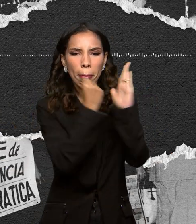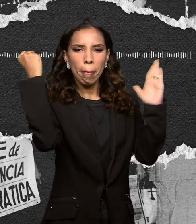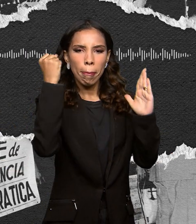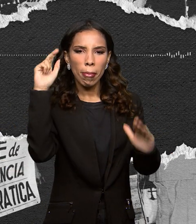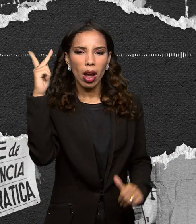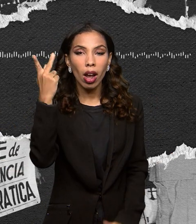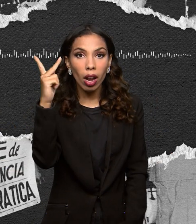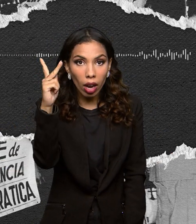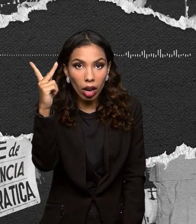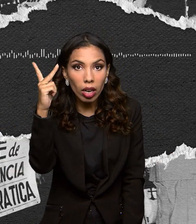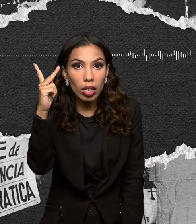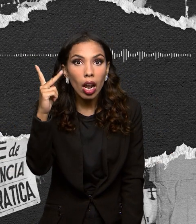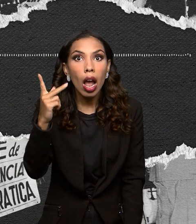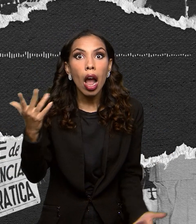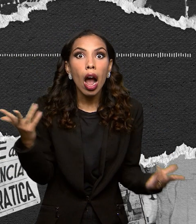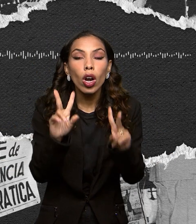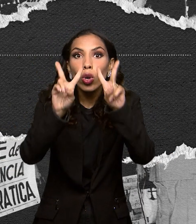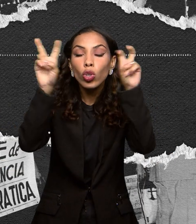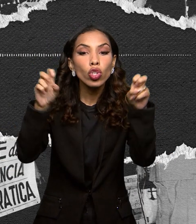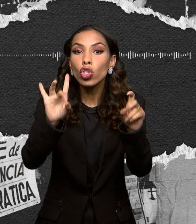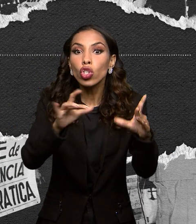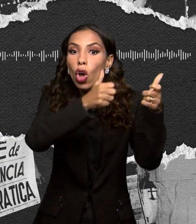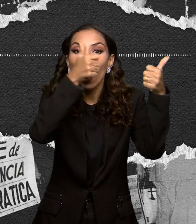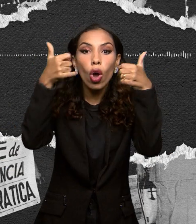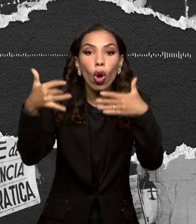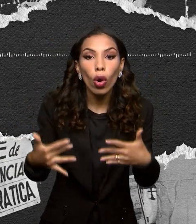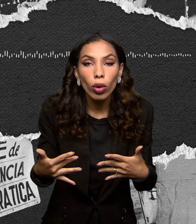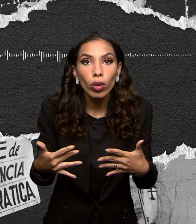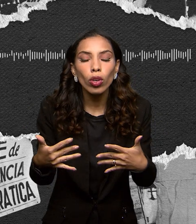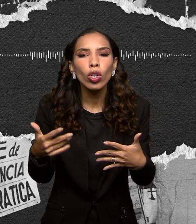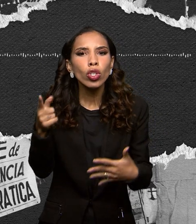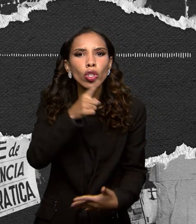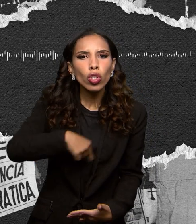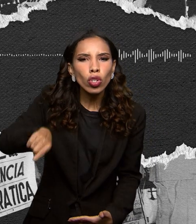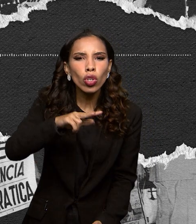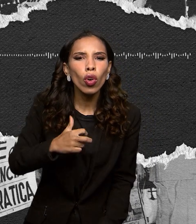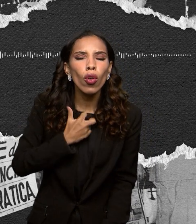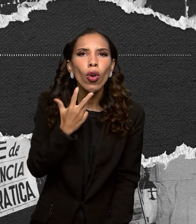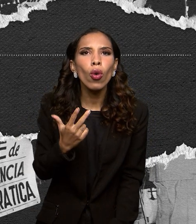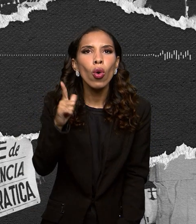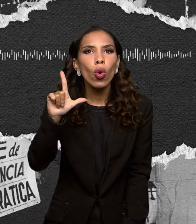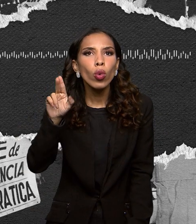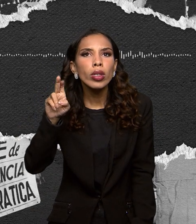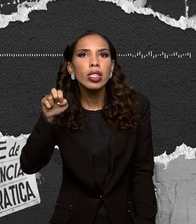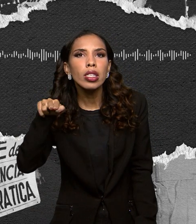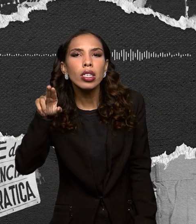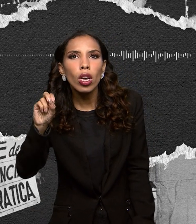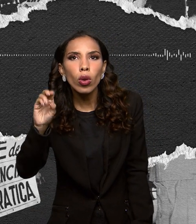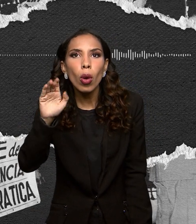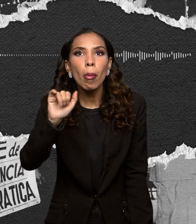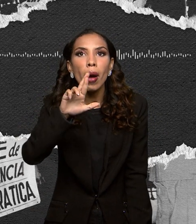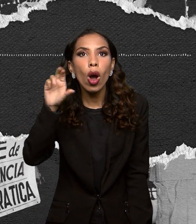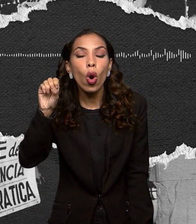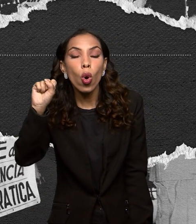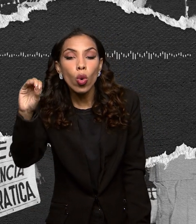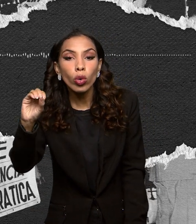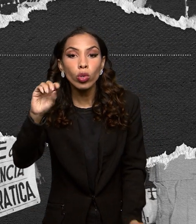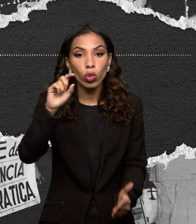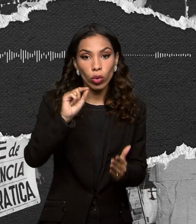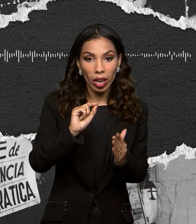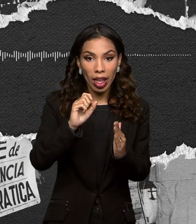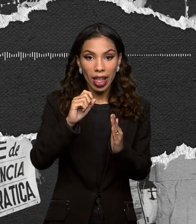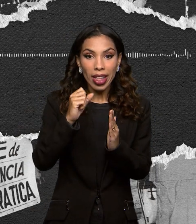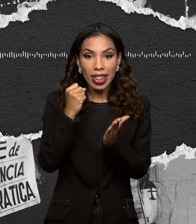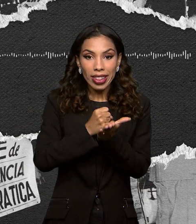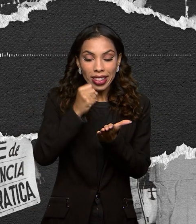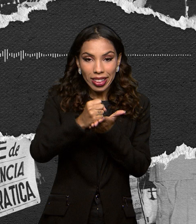Abrindo um parênteses rapidinho aqui para uma explicação, Su, a voz que nós ouvimos agora é do Luciano Barroso, lendo o final da carta testamento do Getúlio.